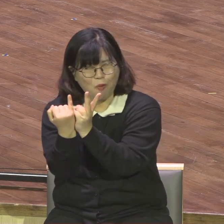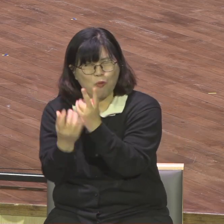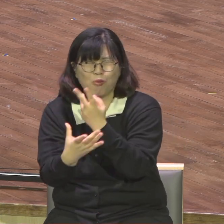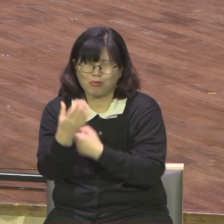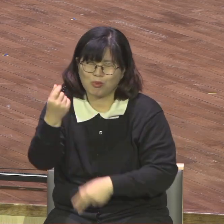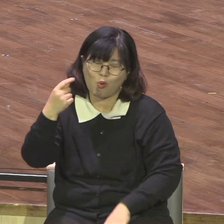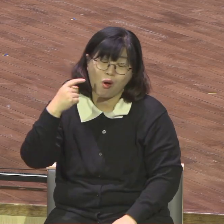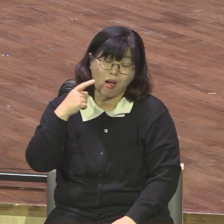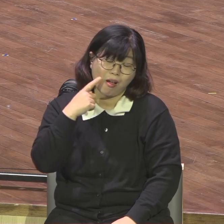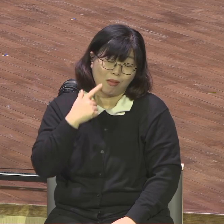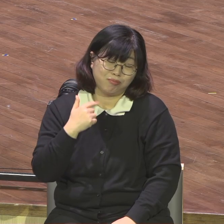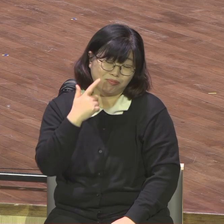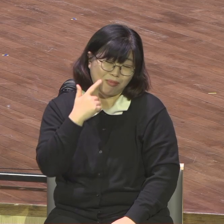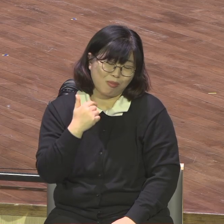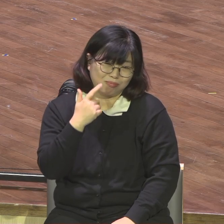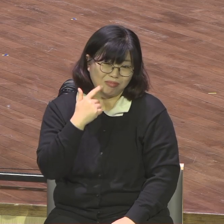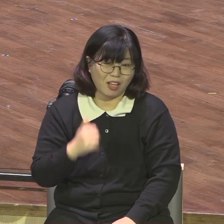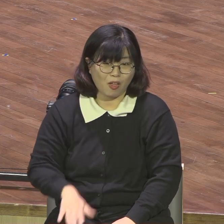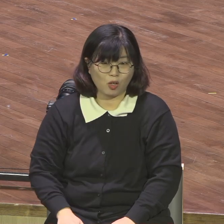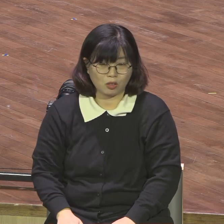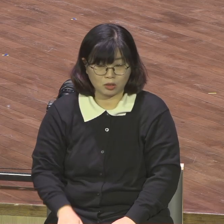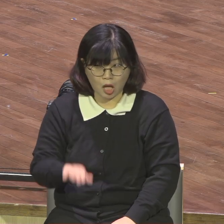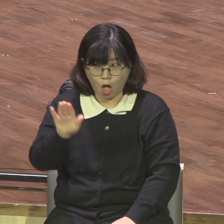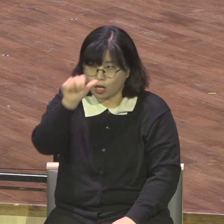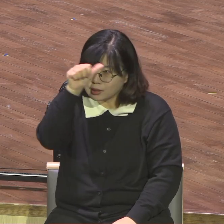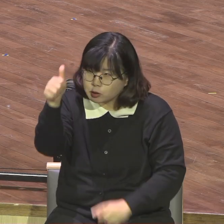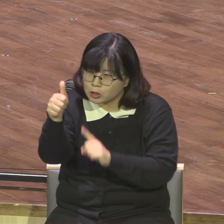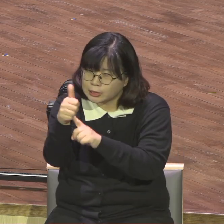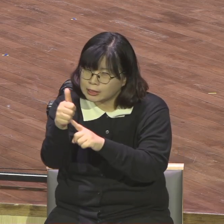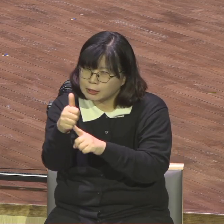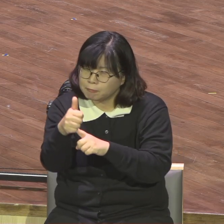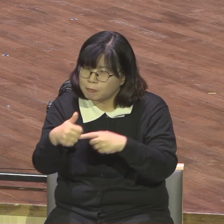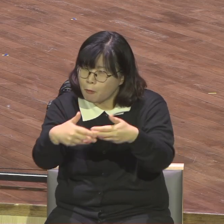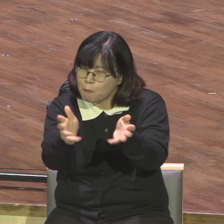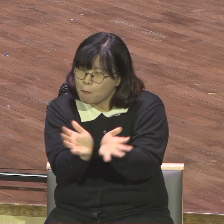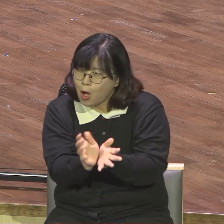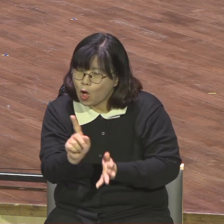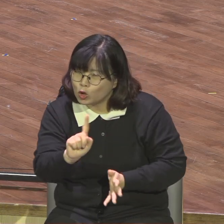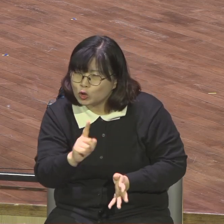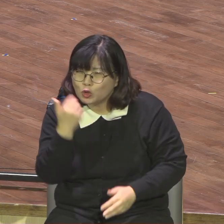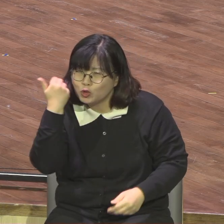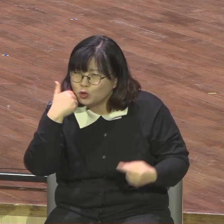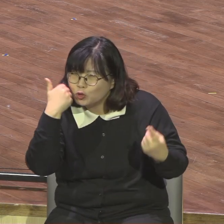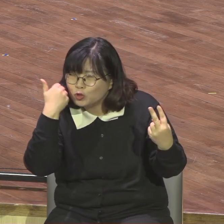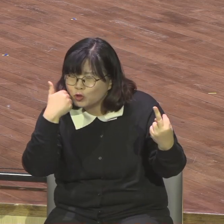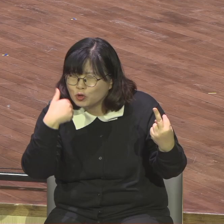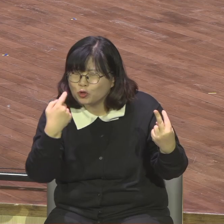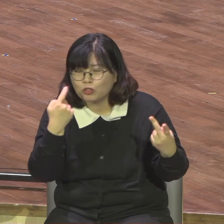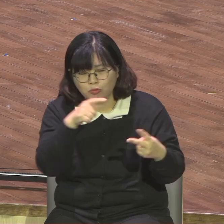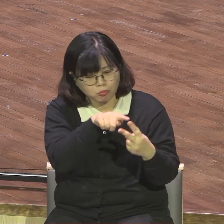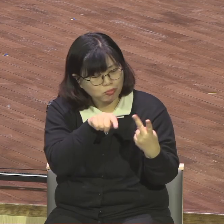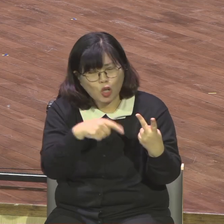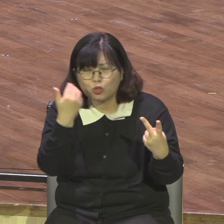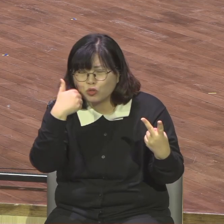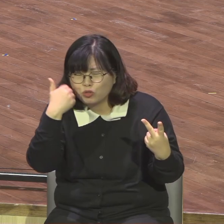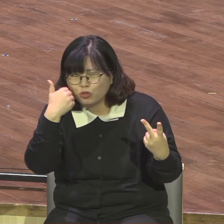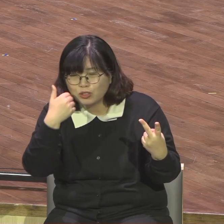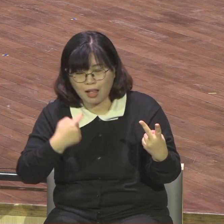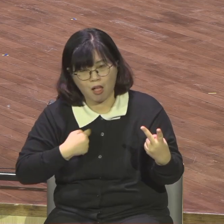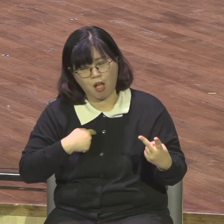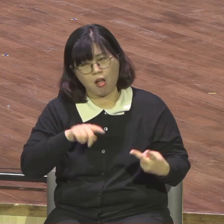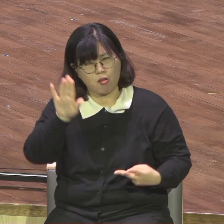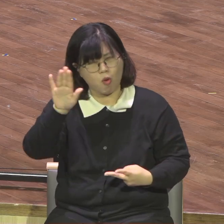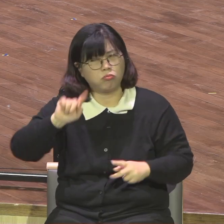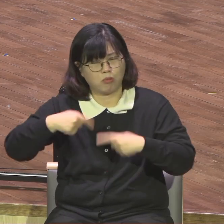장모님, 누구랑 멤버세요? 어, 비밀? 아, 껴주시면 안 될까요? 저도요.